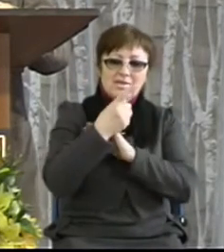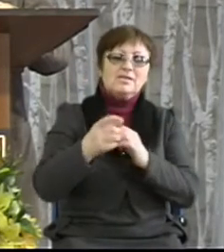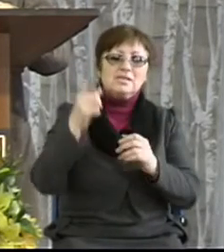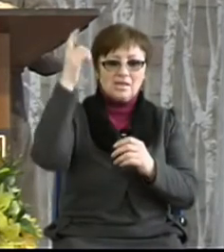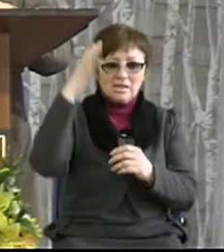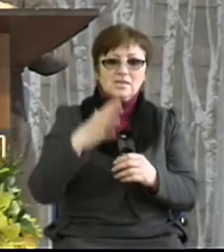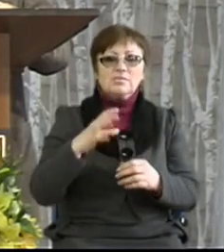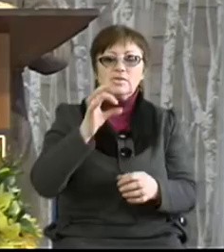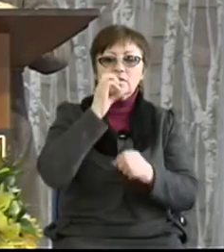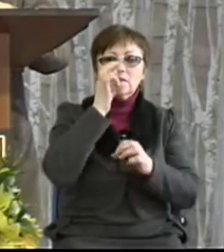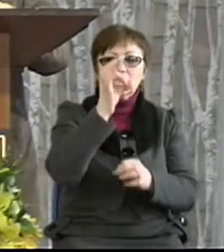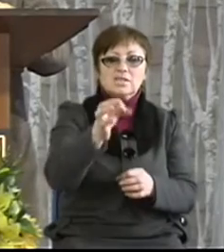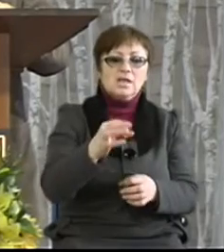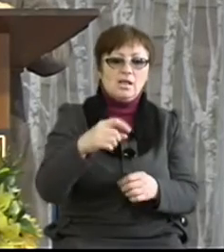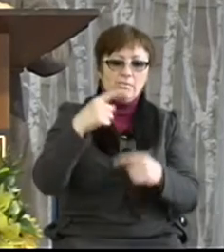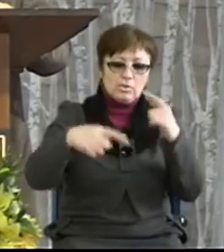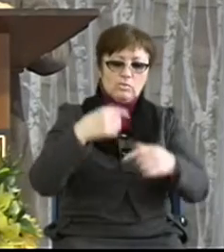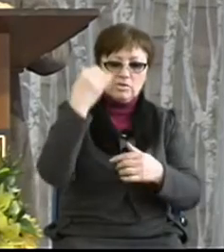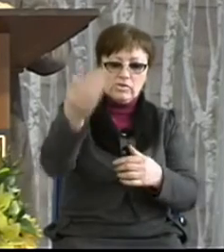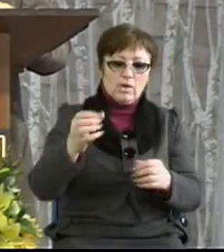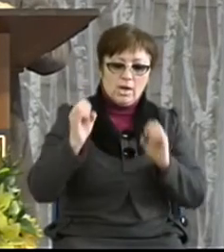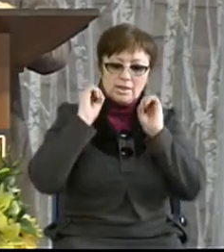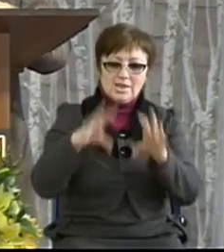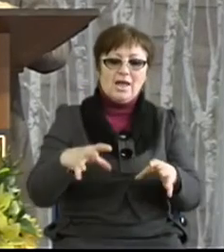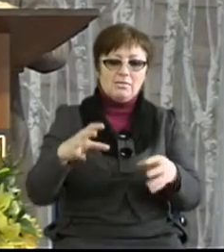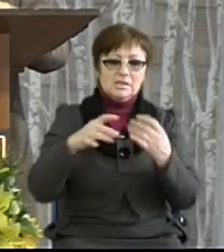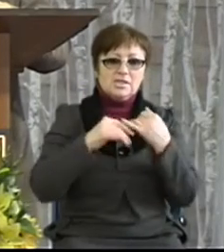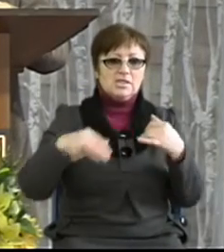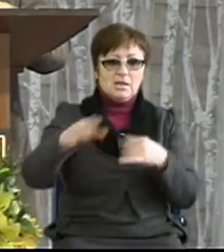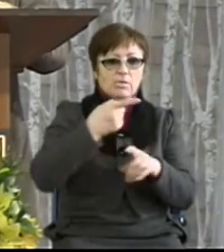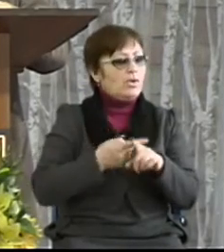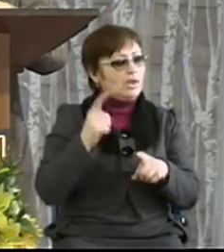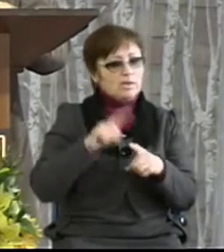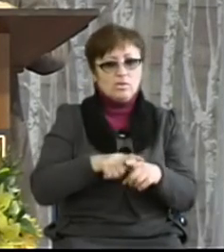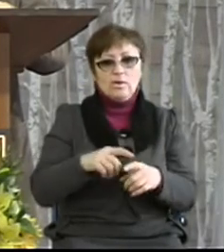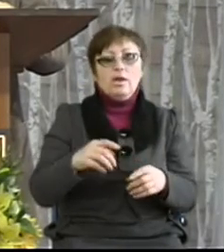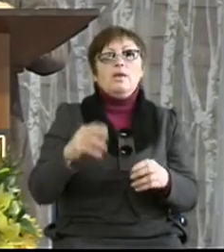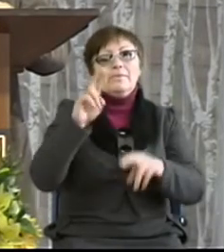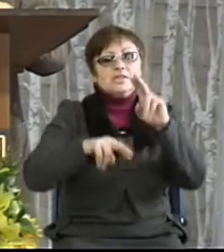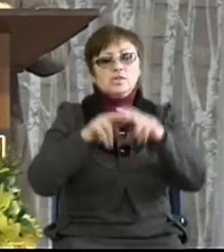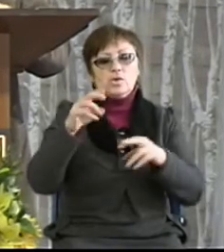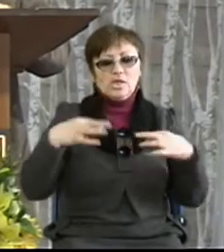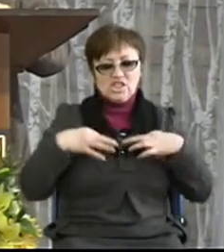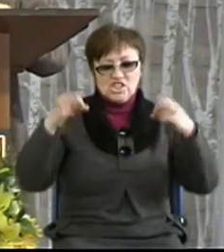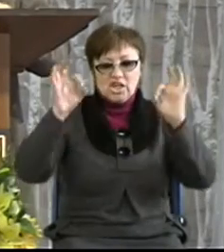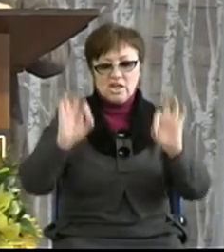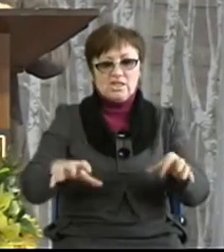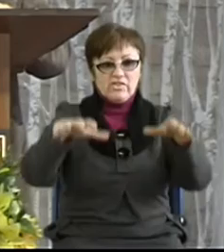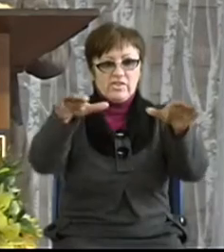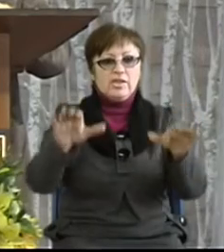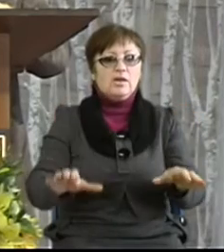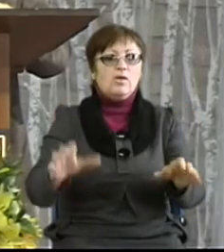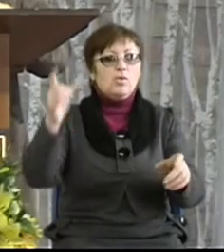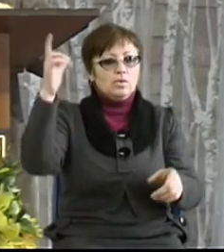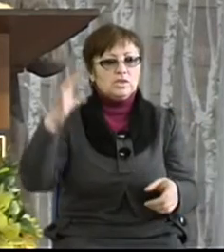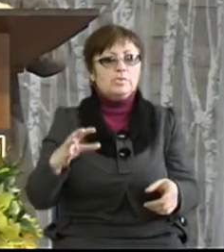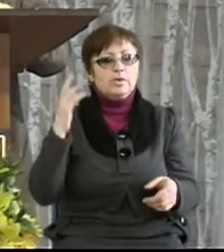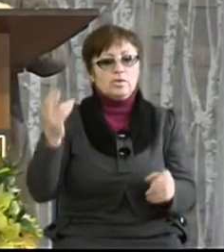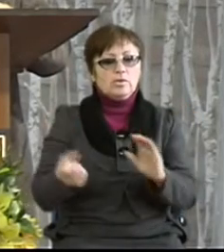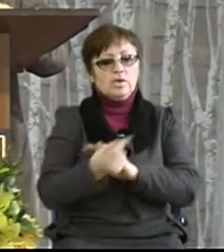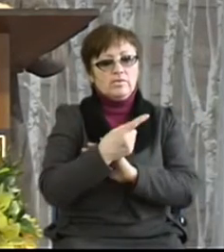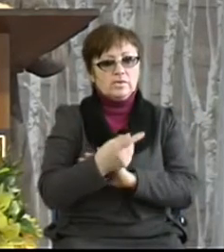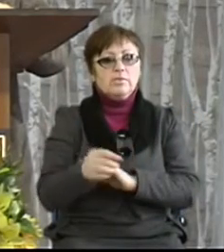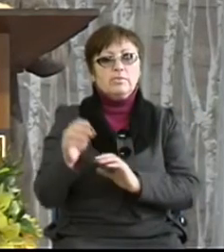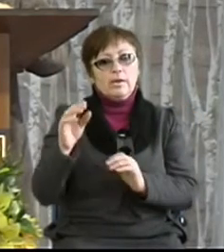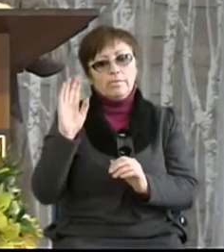«Потомству твоему отдам я землю сию». И сказал он, и создал он там жертвенник Господу, который явился ему. Оттуда двинулся